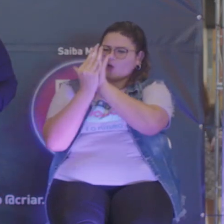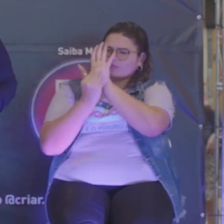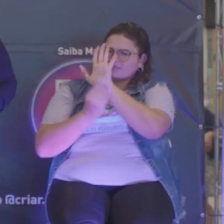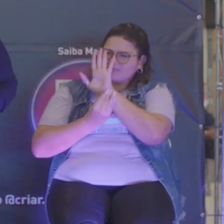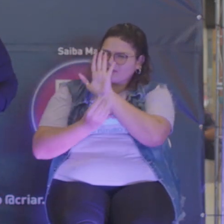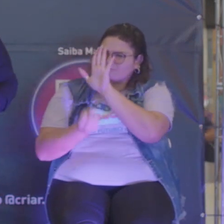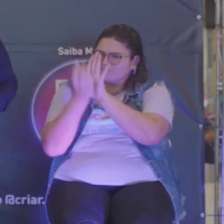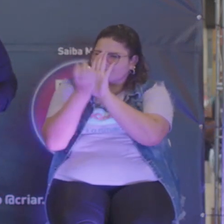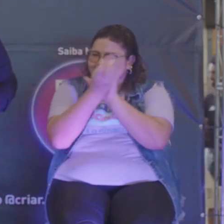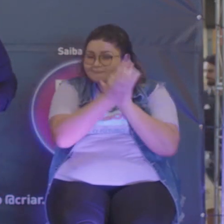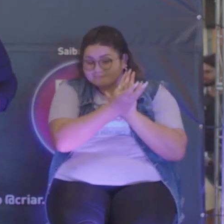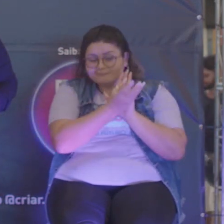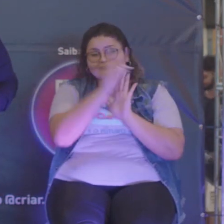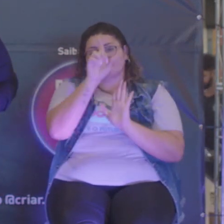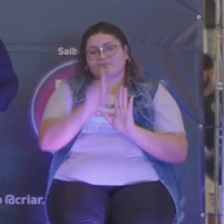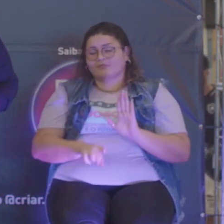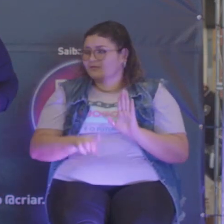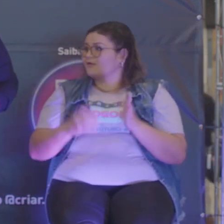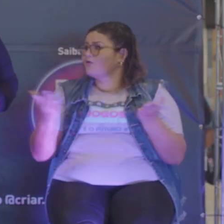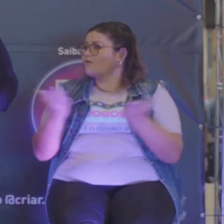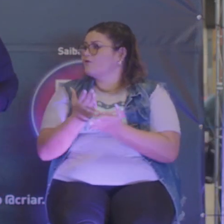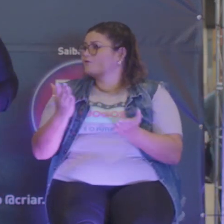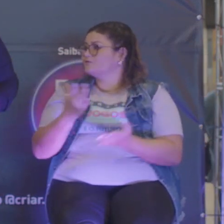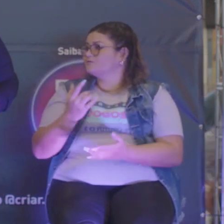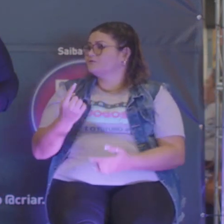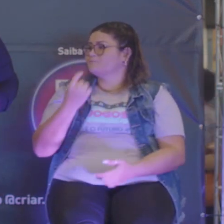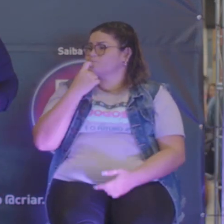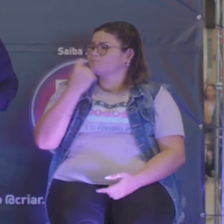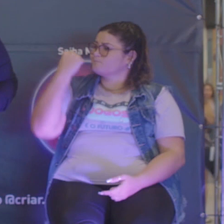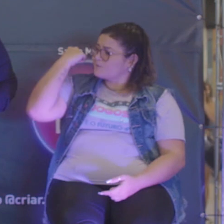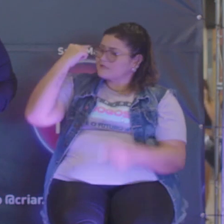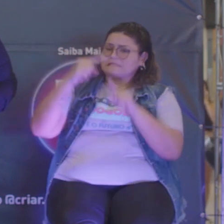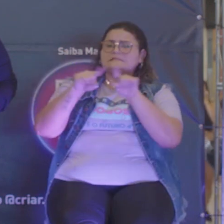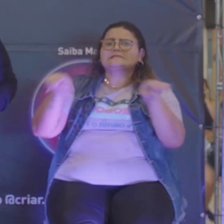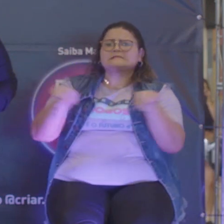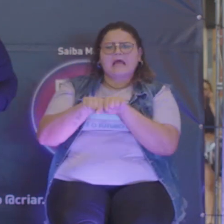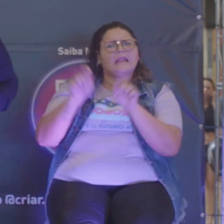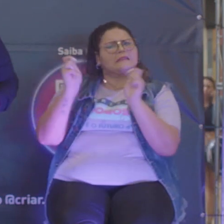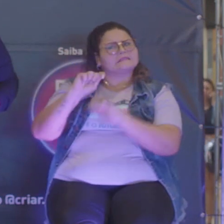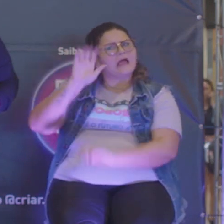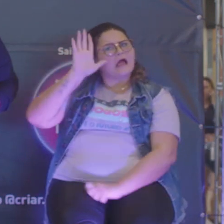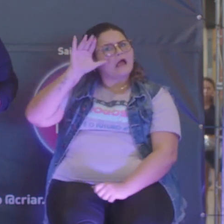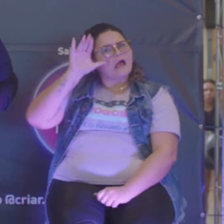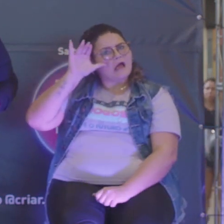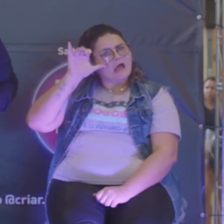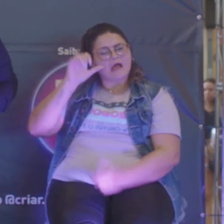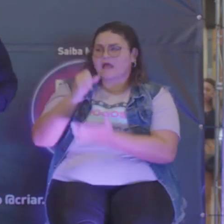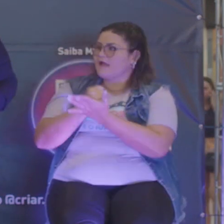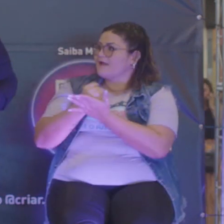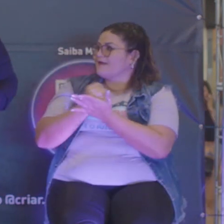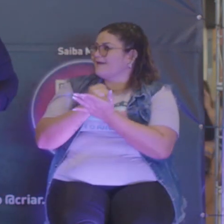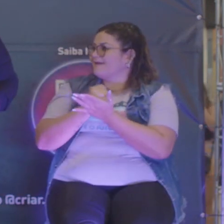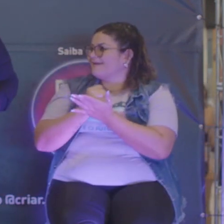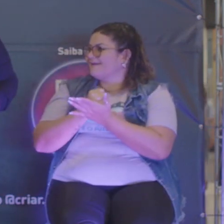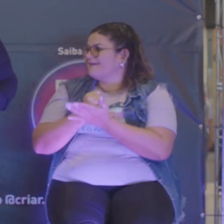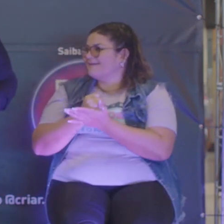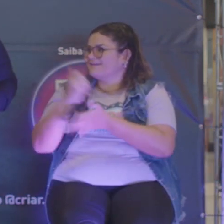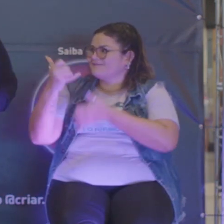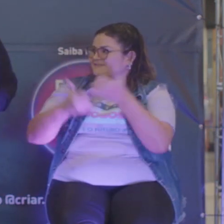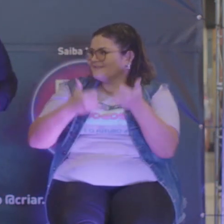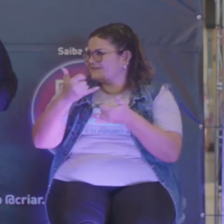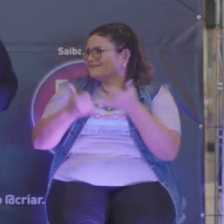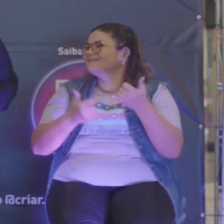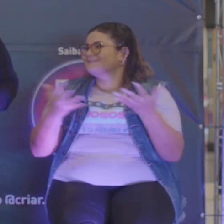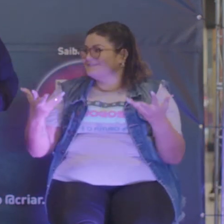que desenvolve games. Hoje a gente tem aqui logo aqui atrás, quem quiser dar uma olhada, tem a Game Jam rolando. Eu cheguei lá, até brinquei, né?